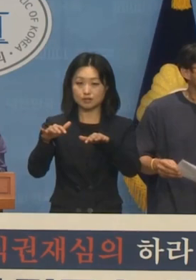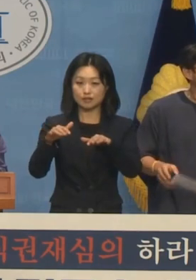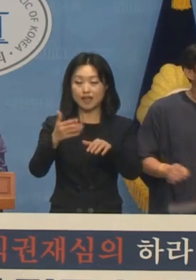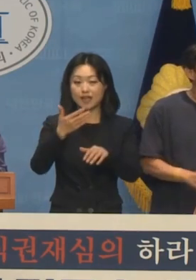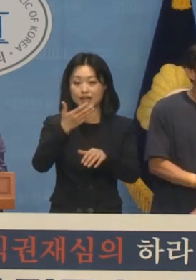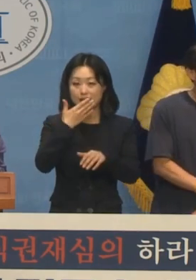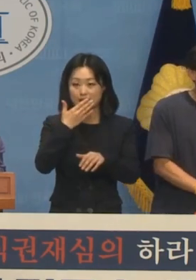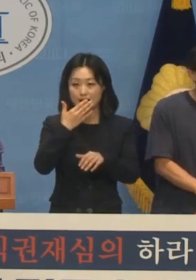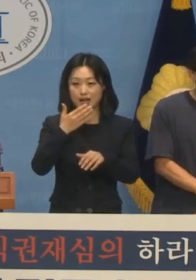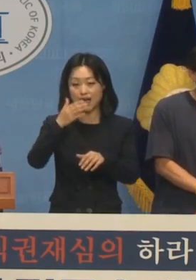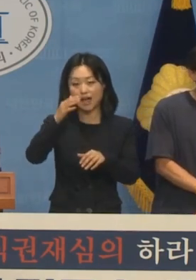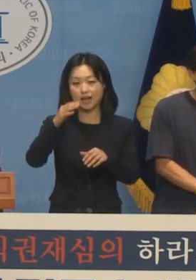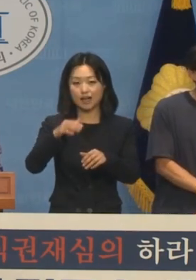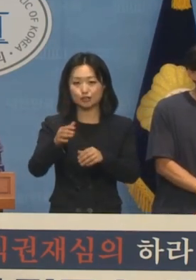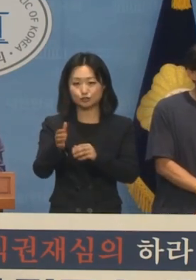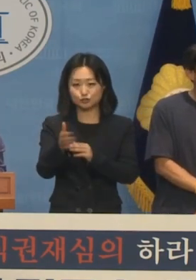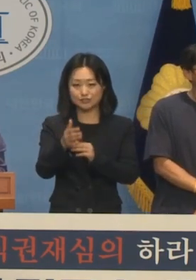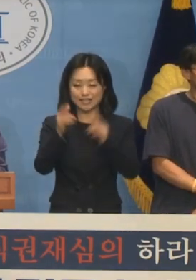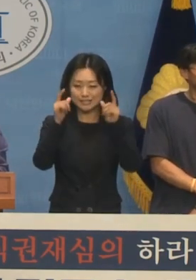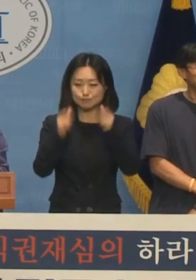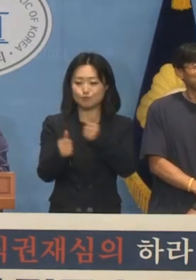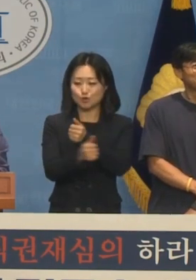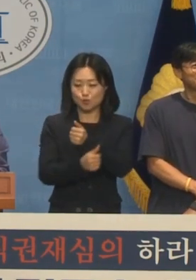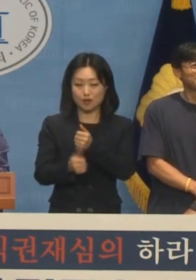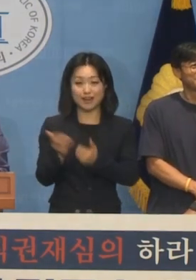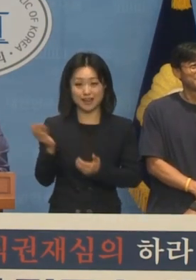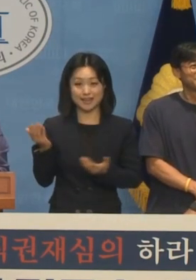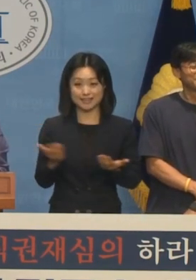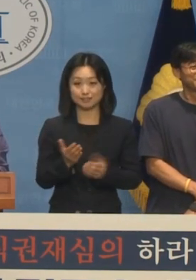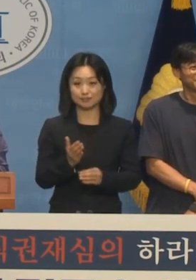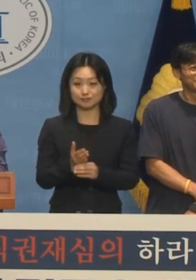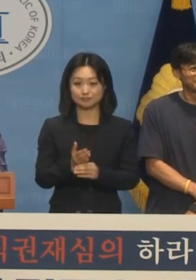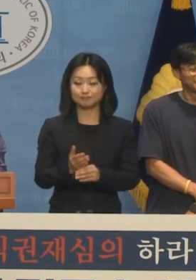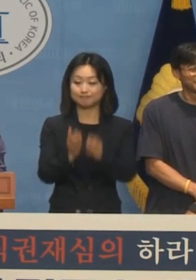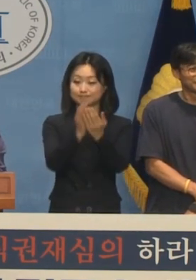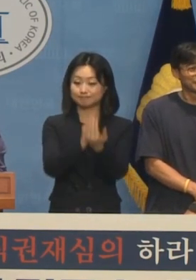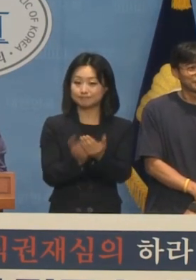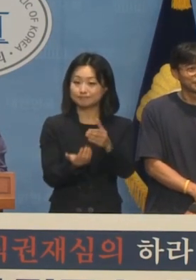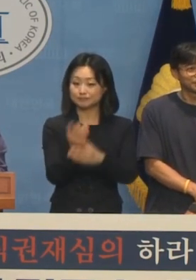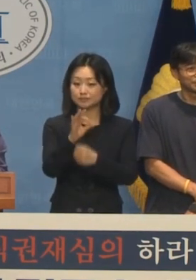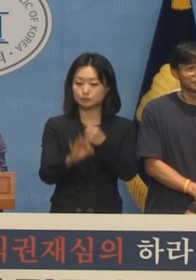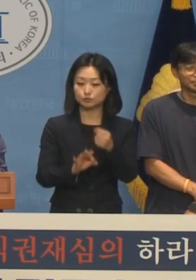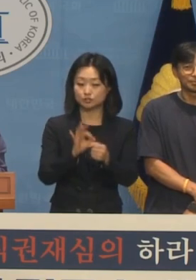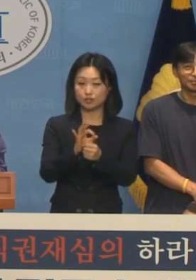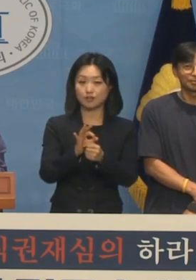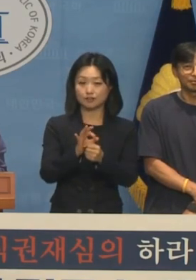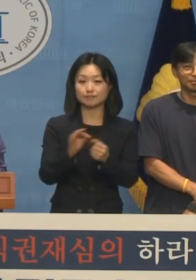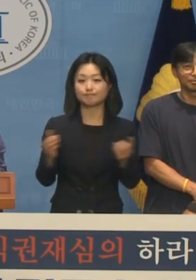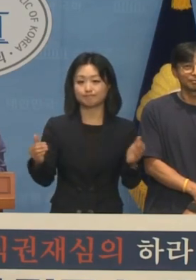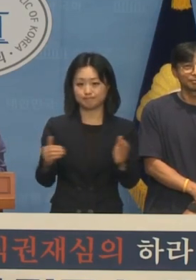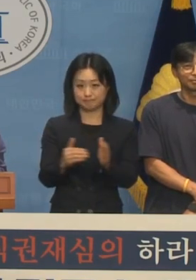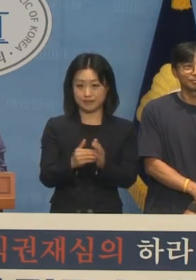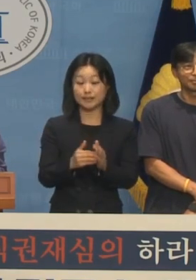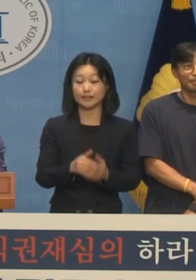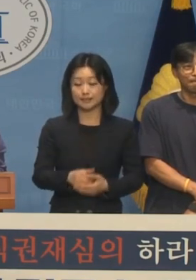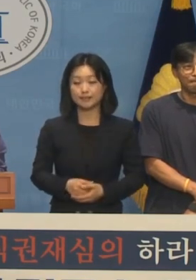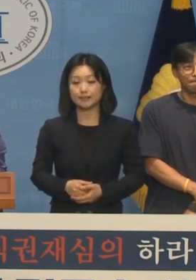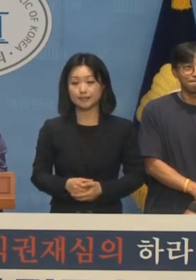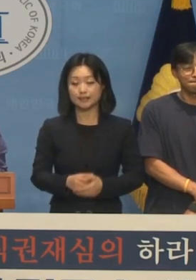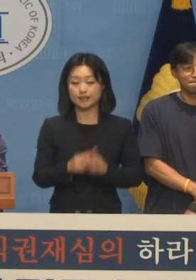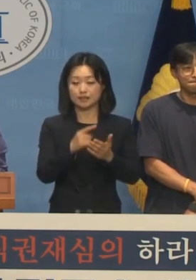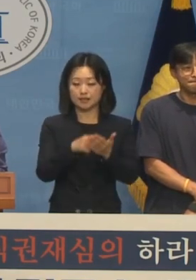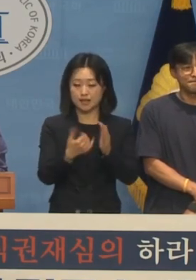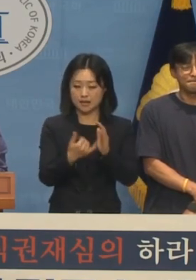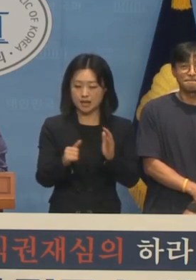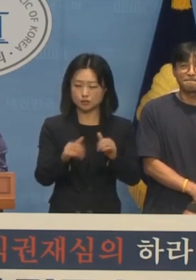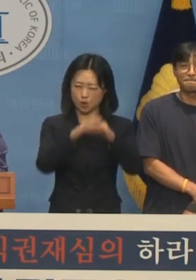농림축산식품해양수산위원회에서 활동을 하고 있습니다. 지난주 세월호 참사 10주기가 지났습니다. 유가족을 비롯해서 온